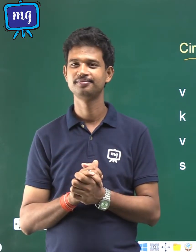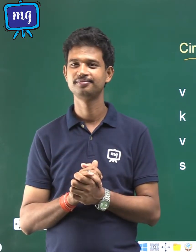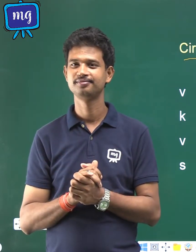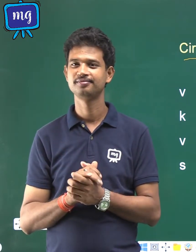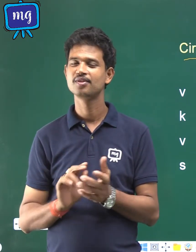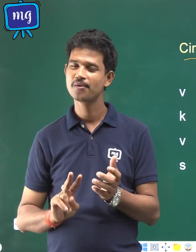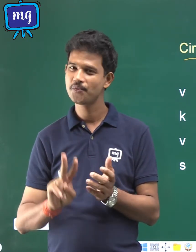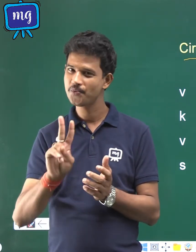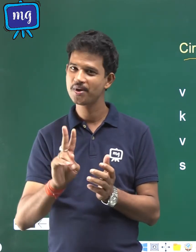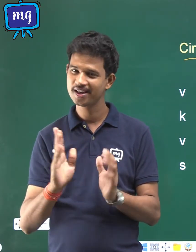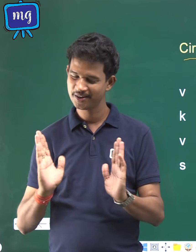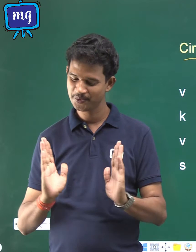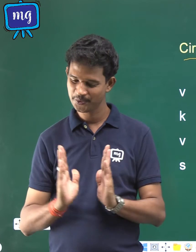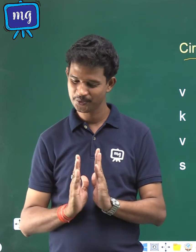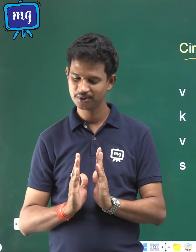स्मॉल v.